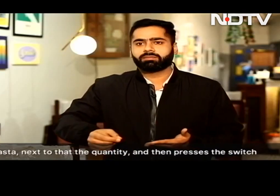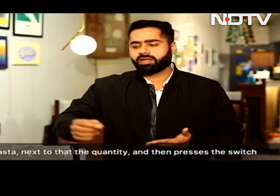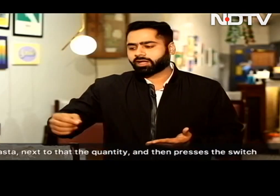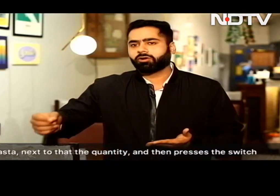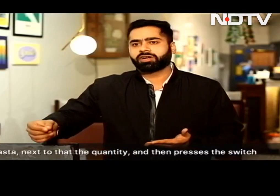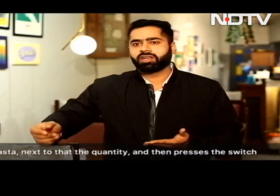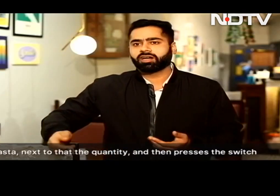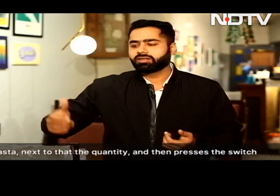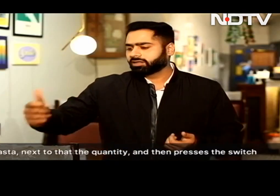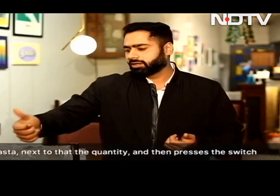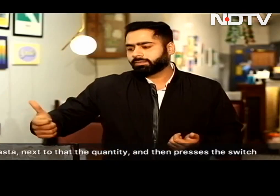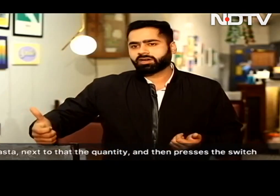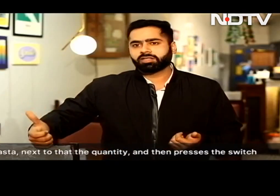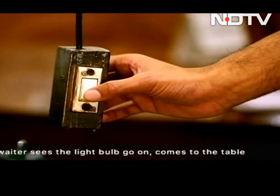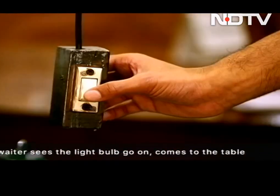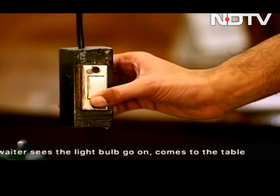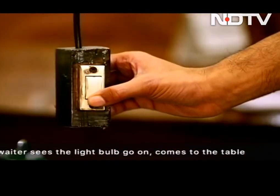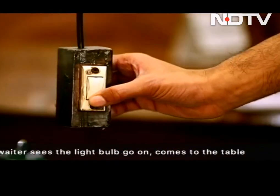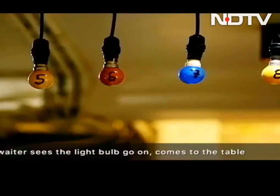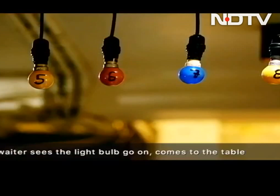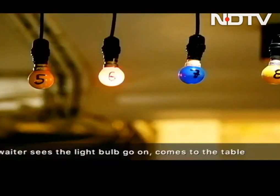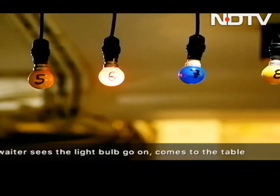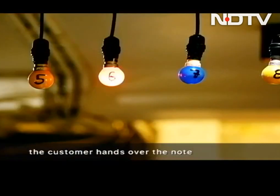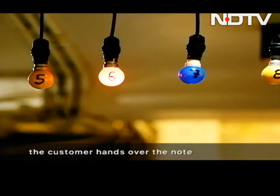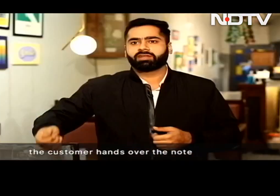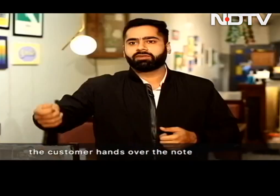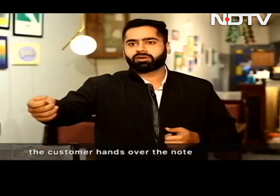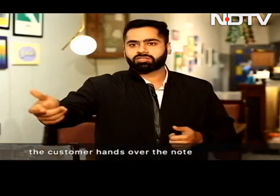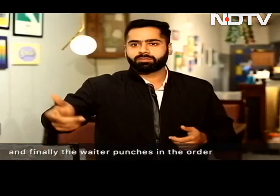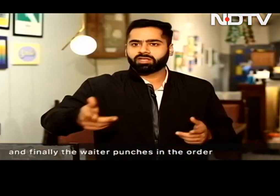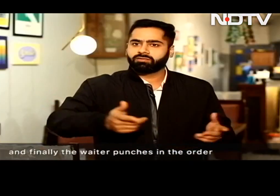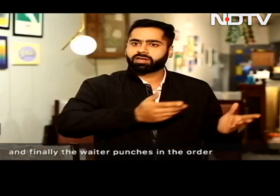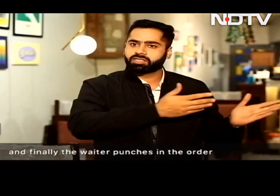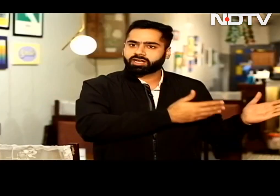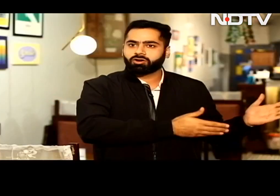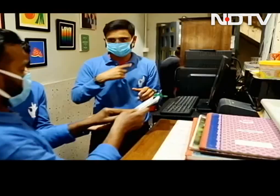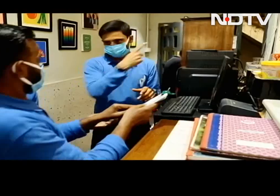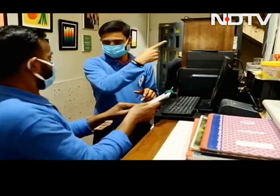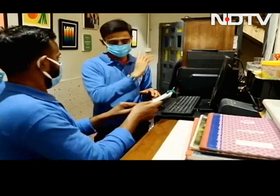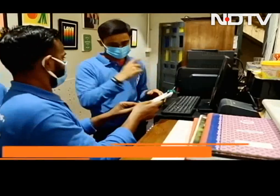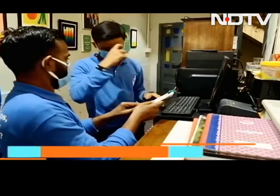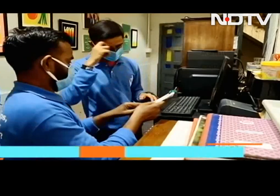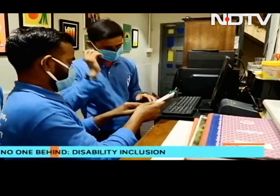मैंने, आगे क्वान्टिटी लिखा, बटन दबाया, वेटर को बल्ब दिखा, वेटर आ गया, मैंने वेटर को स्लिप दे दिया, वेटर ने जाके ऑर्डर पंच कर दिया।